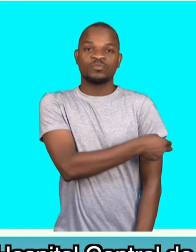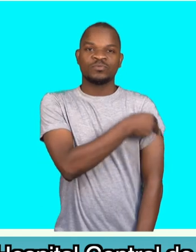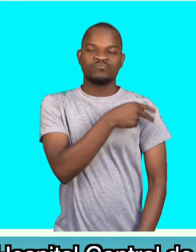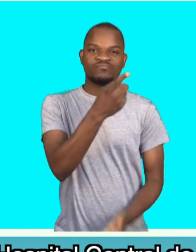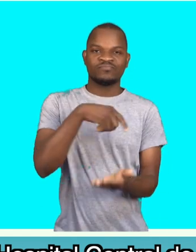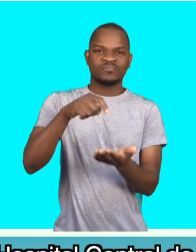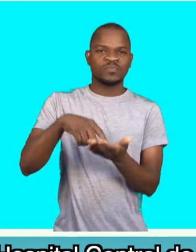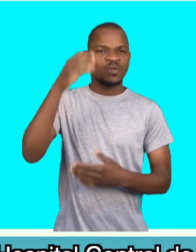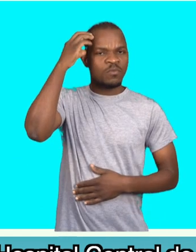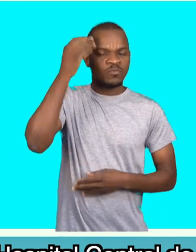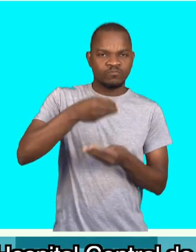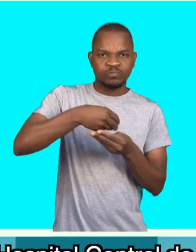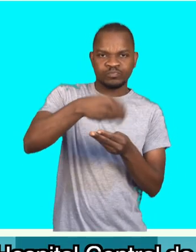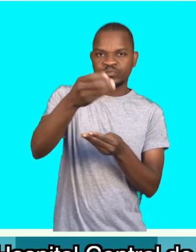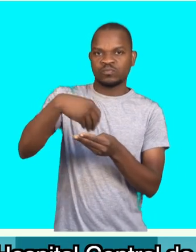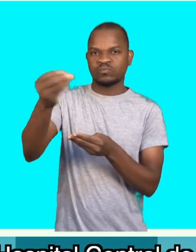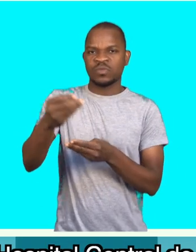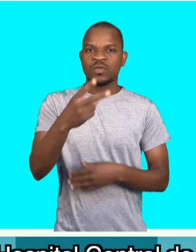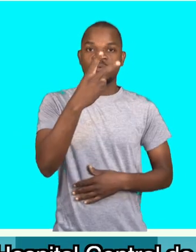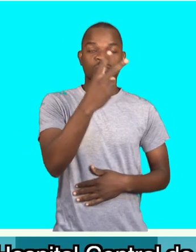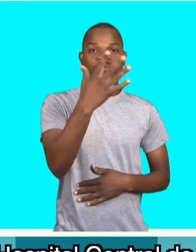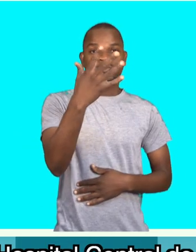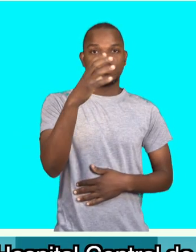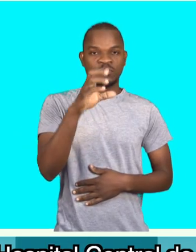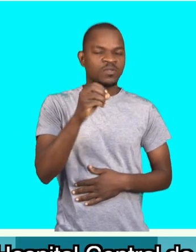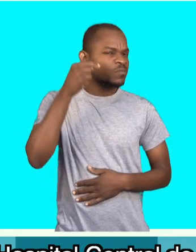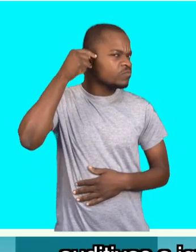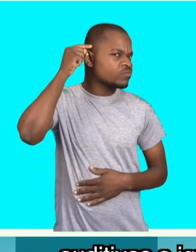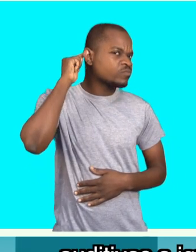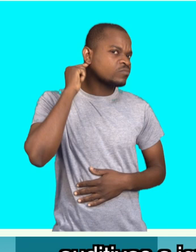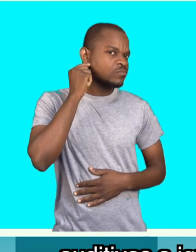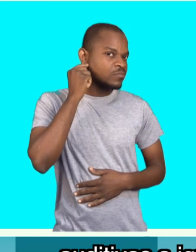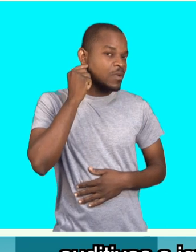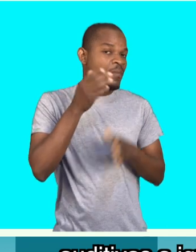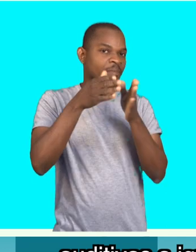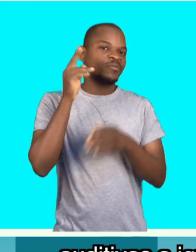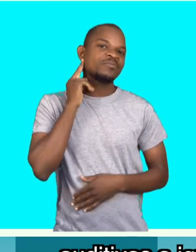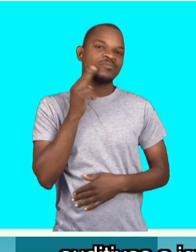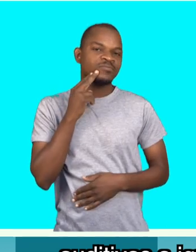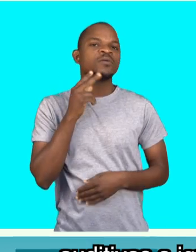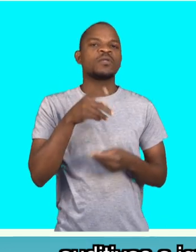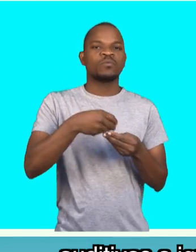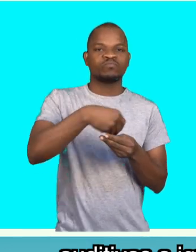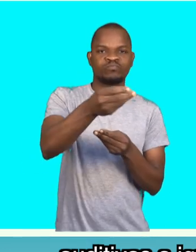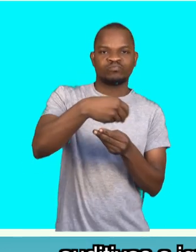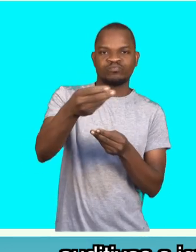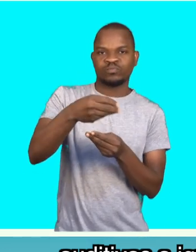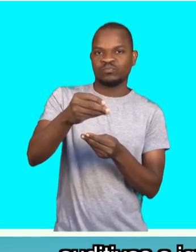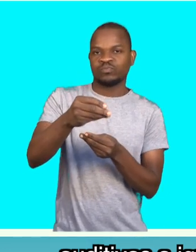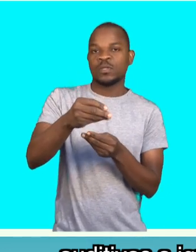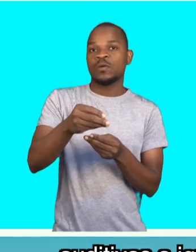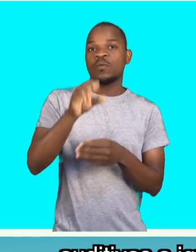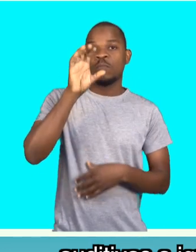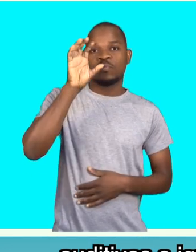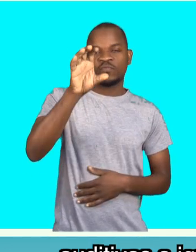O Hospital Central de Maputo vai distribuir 250 próteses auditivas a igual número de surdos